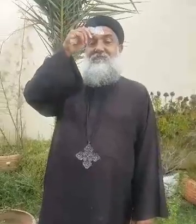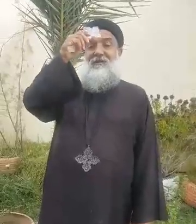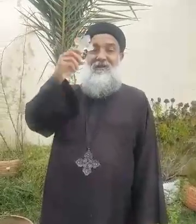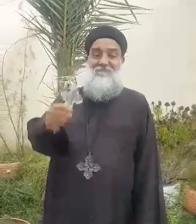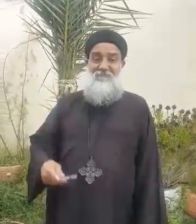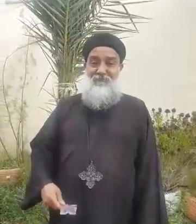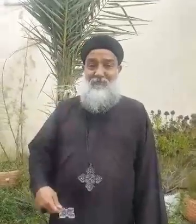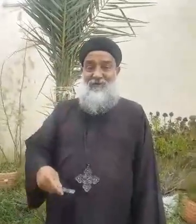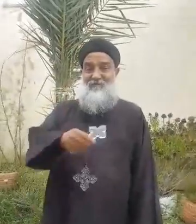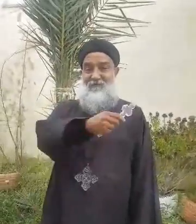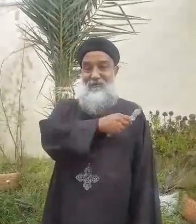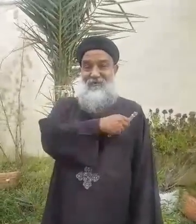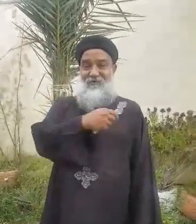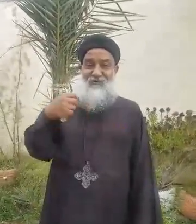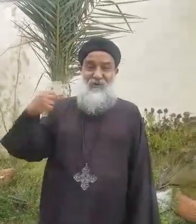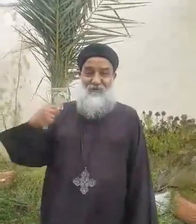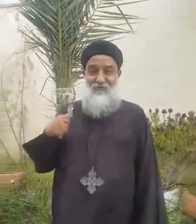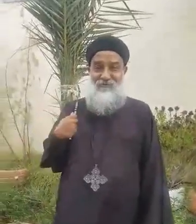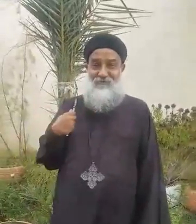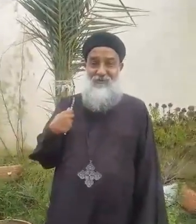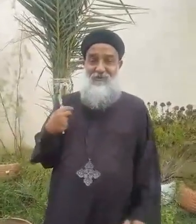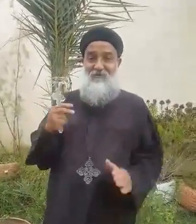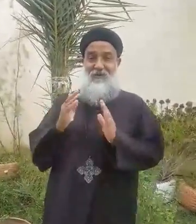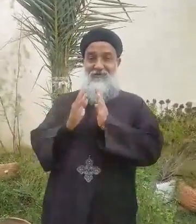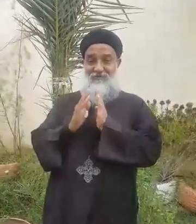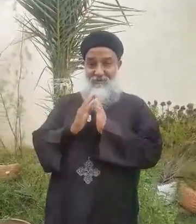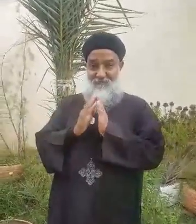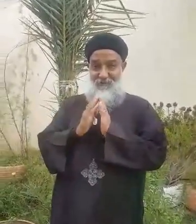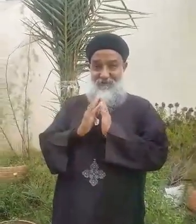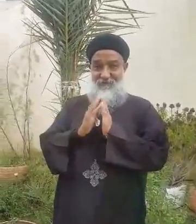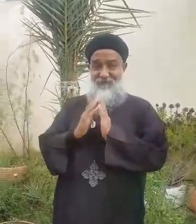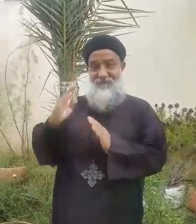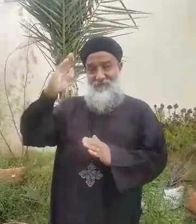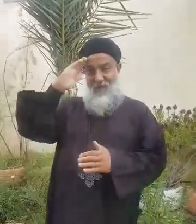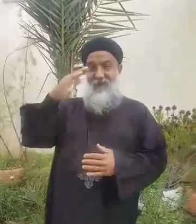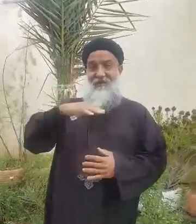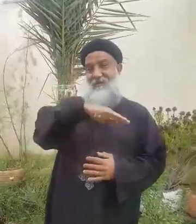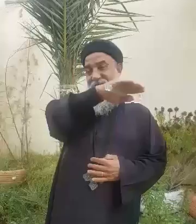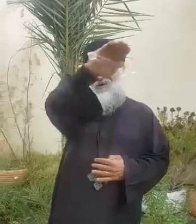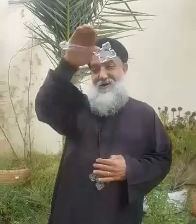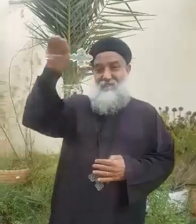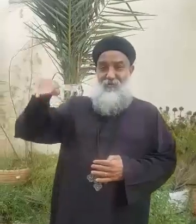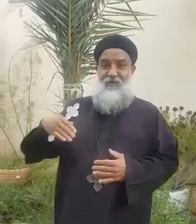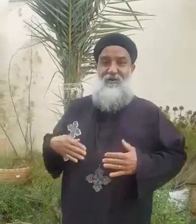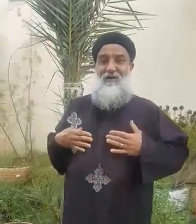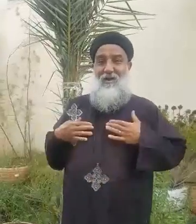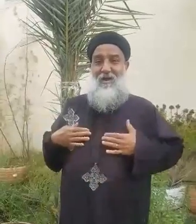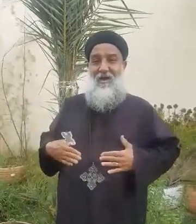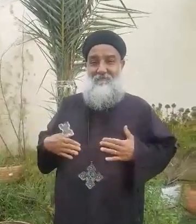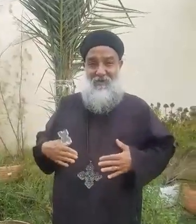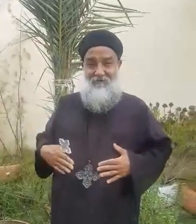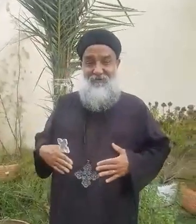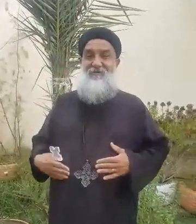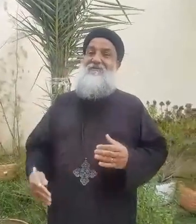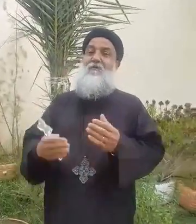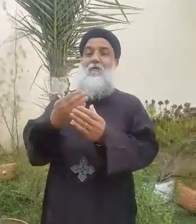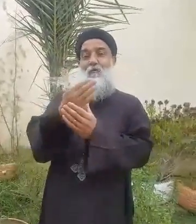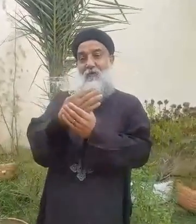باسم الآب والابن والروح القدس الواحد امين. اهلا بكل حبايبي